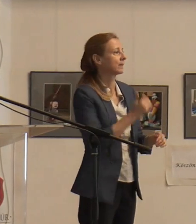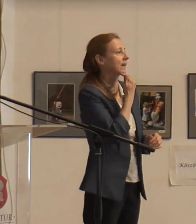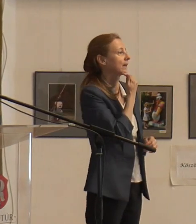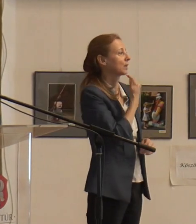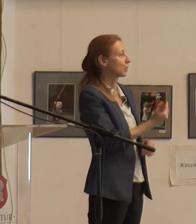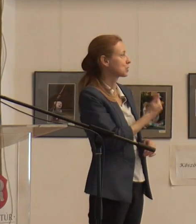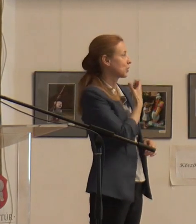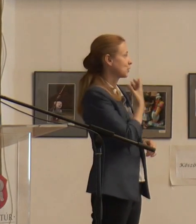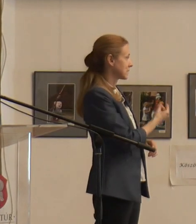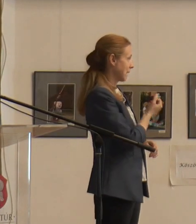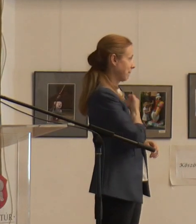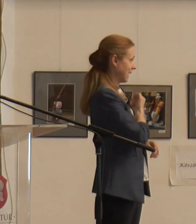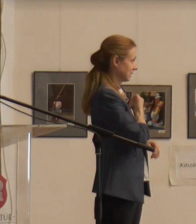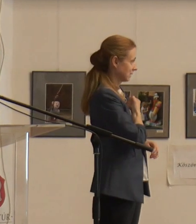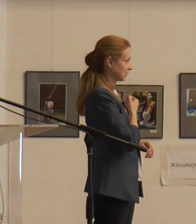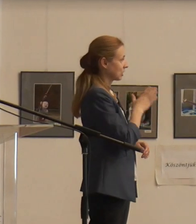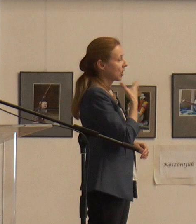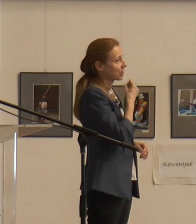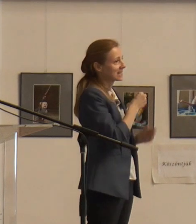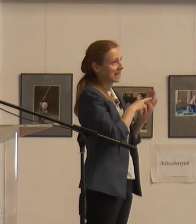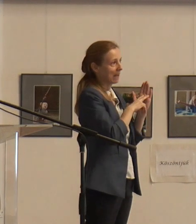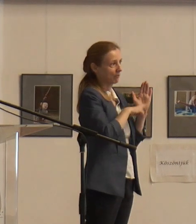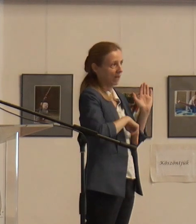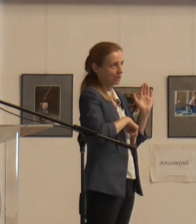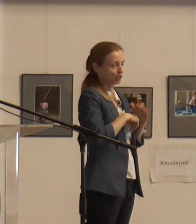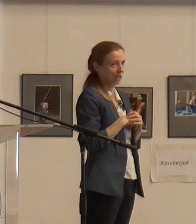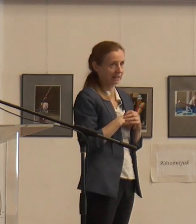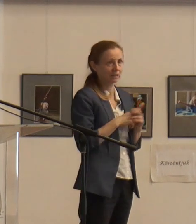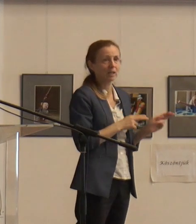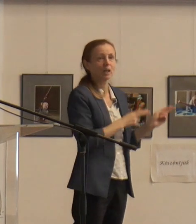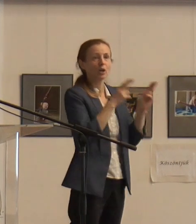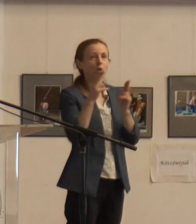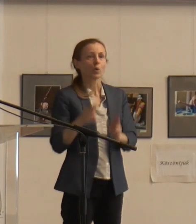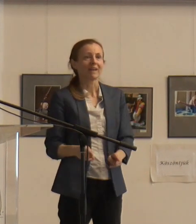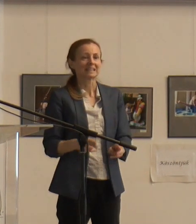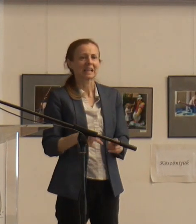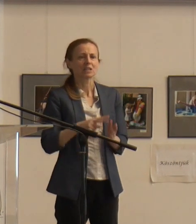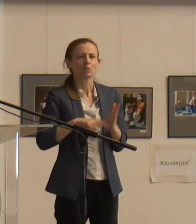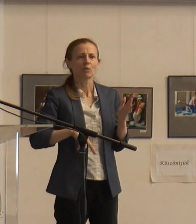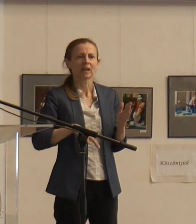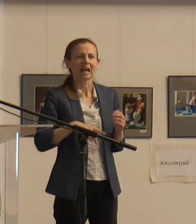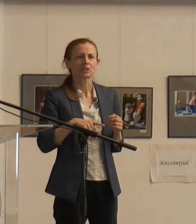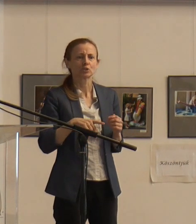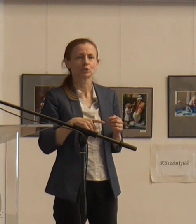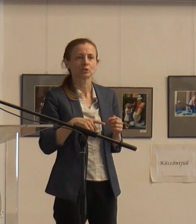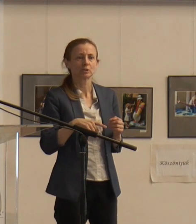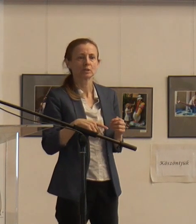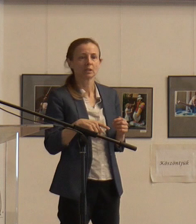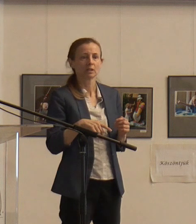Köszönjük szépen, Samina, ezt a két verset. És akkor a következő vers mondom, Oroszné Számos